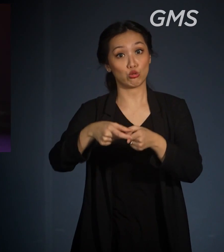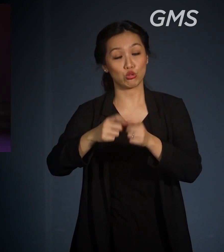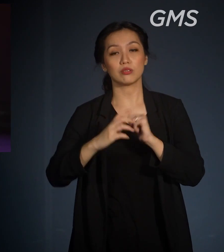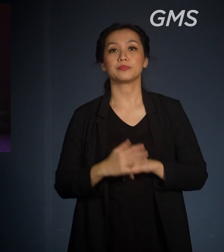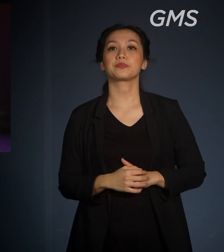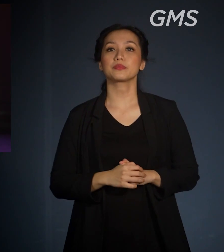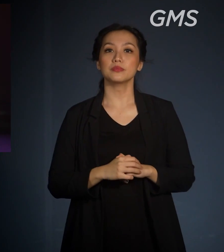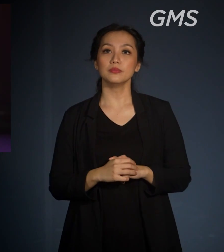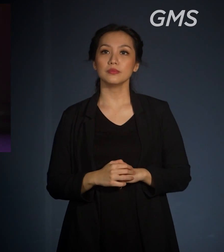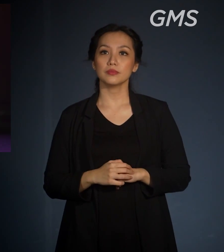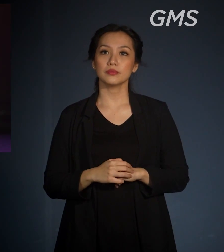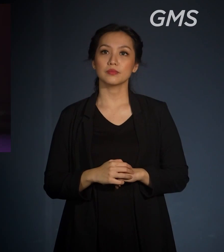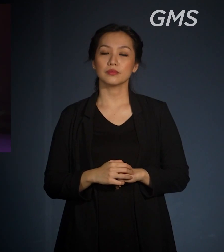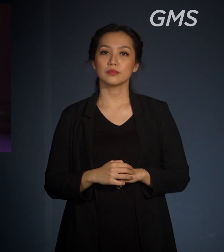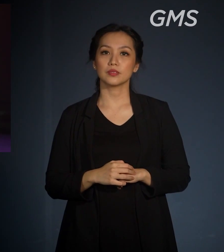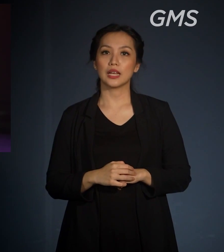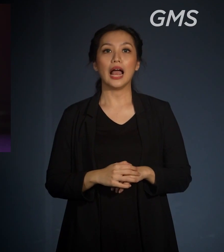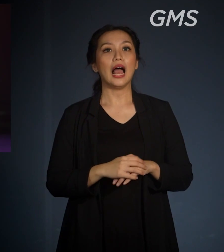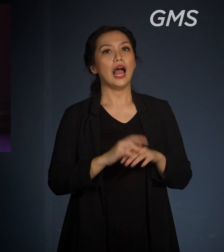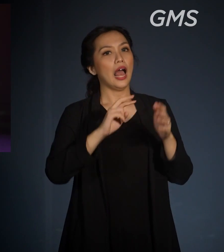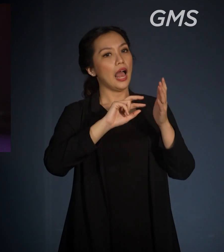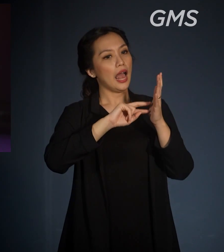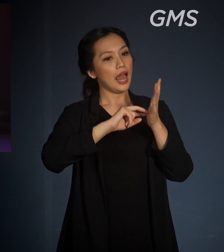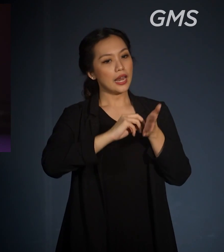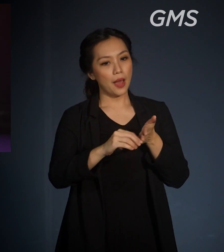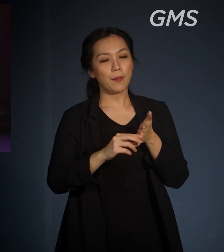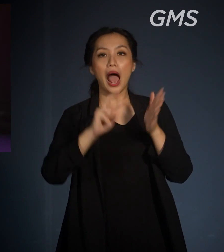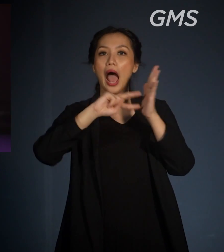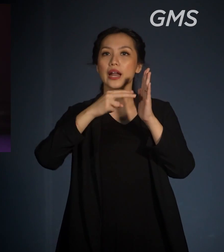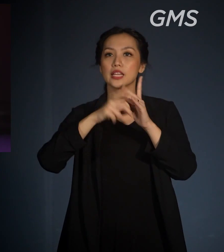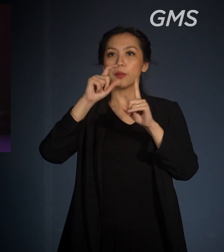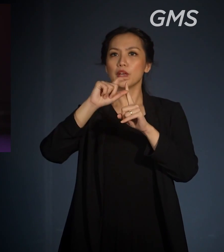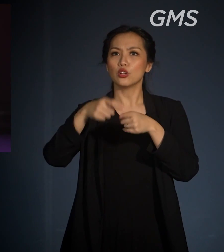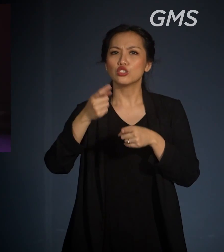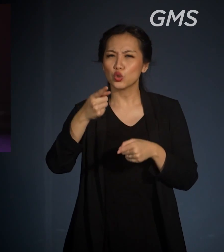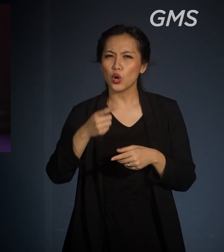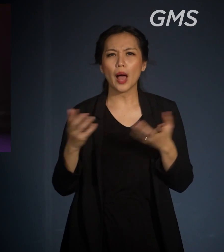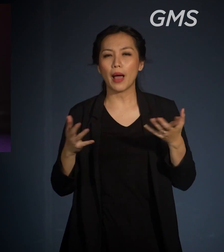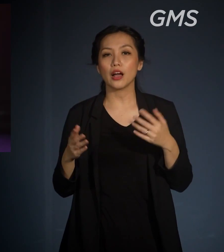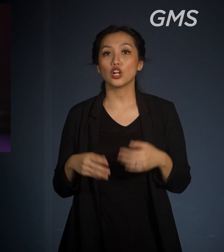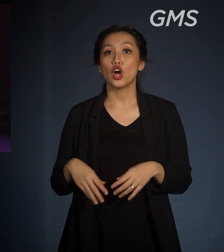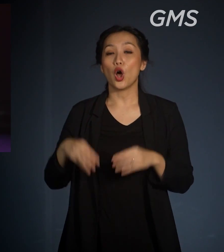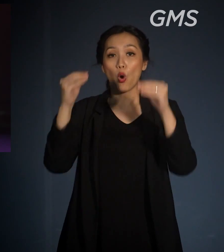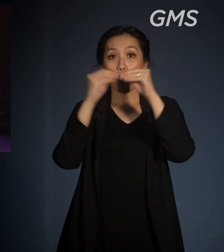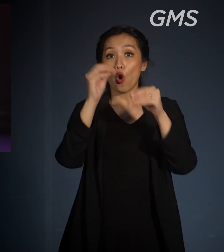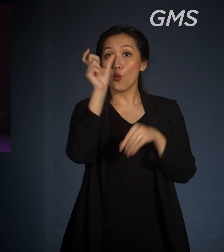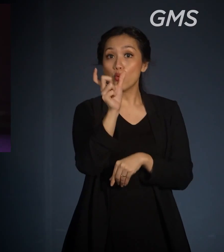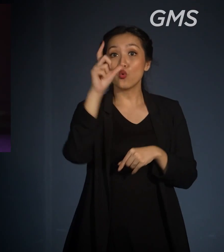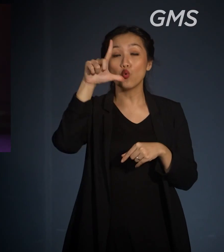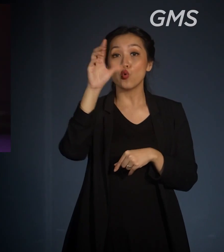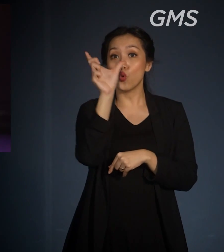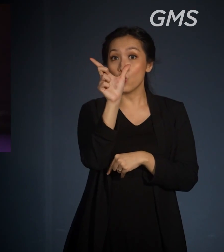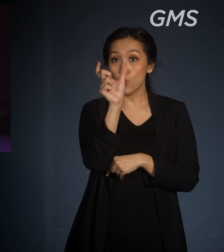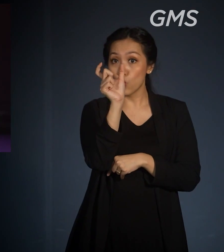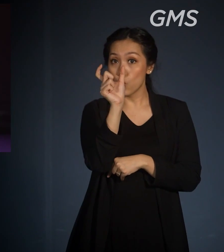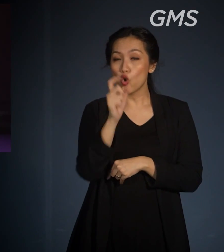itu, arti namanya Petrus itu adalah buluh. Sesuatu yang ringan, yang mudah diombang-ambingkan,